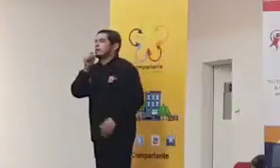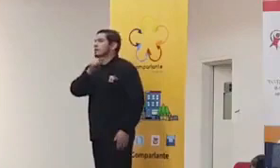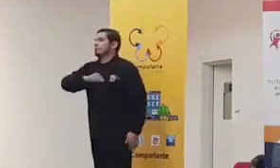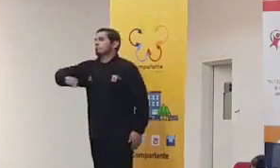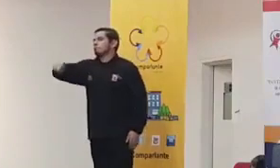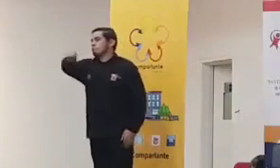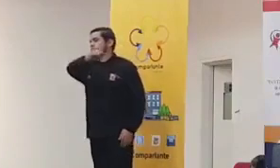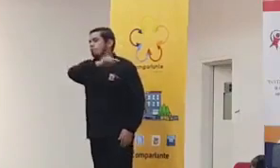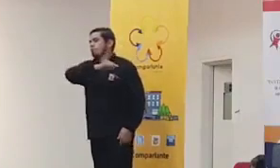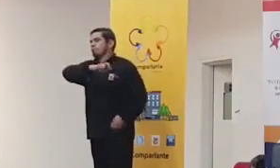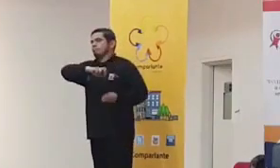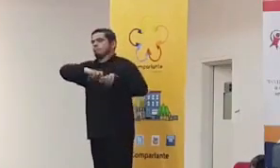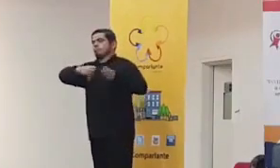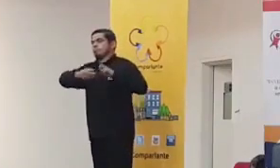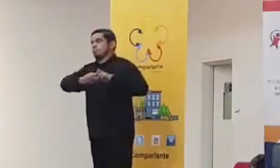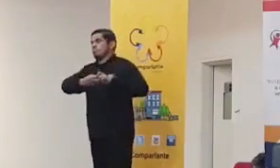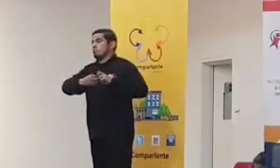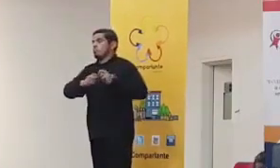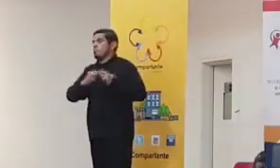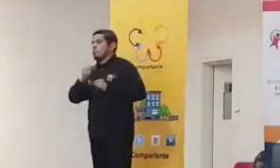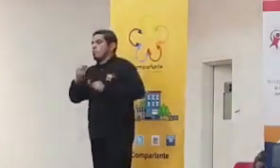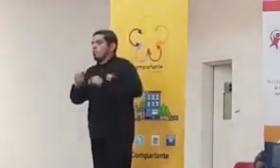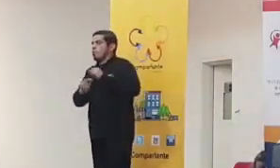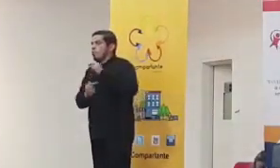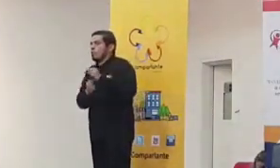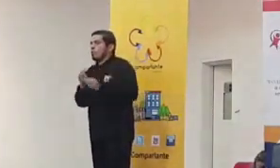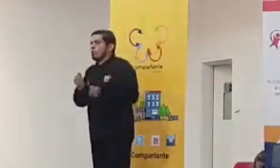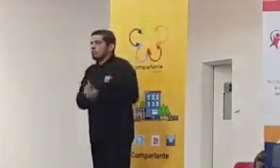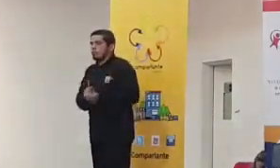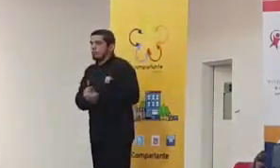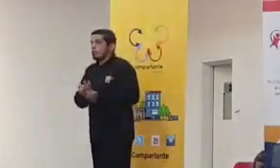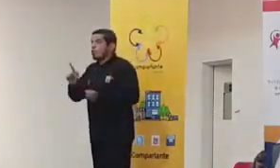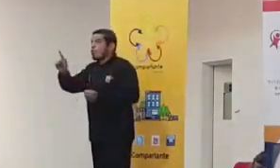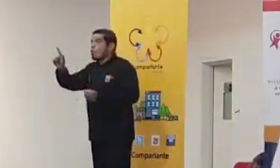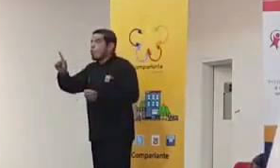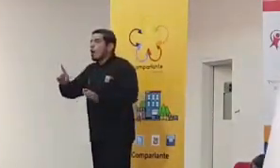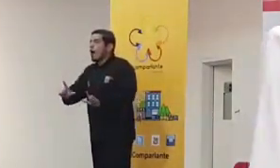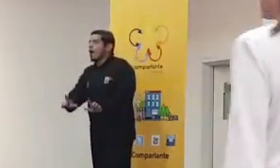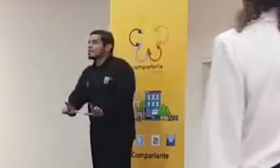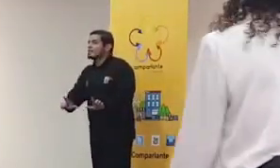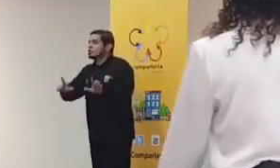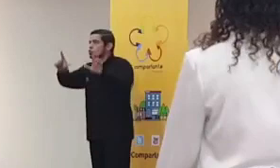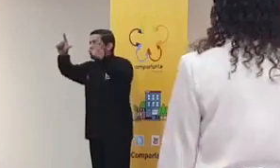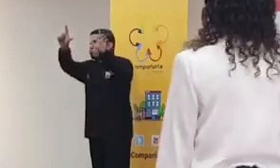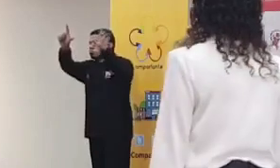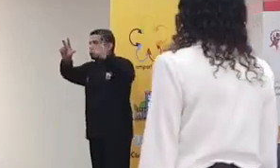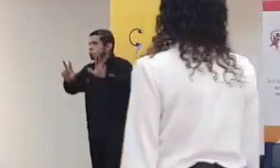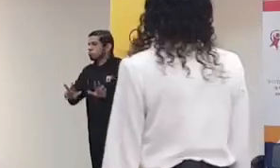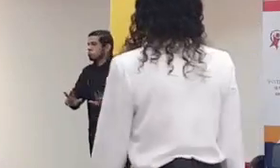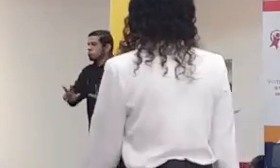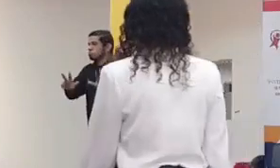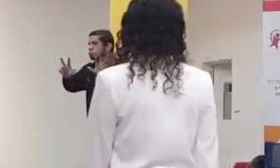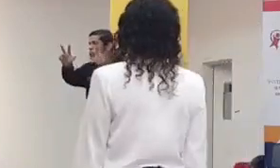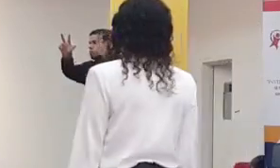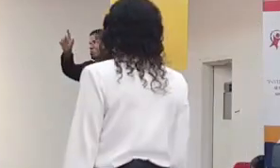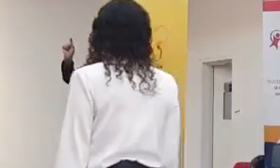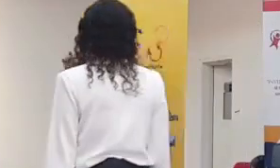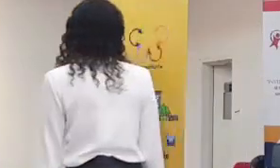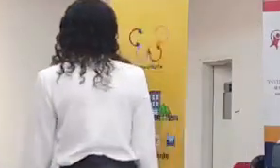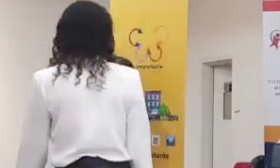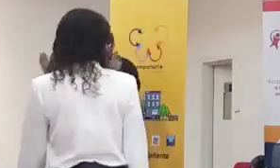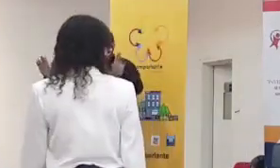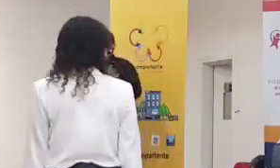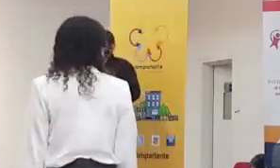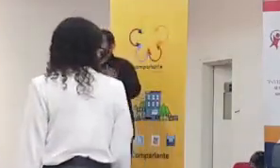estudios construyeron un pequeño sector en el edificio que fue mi